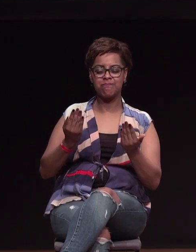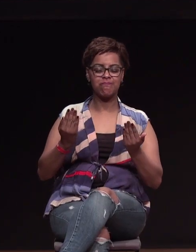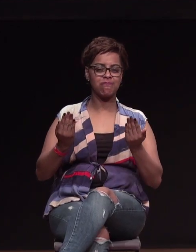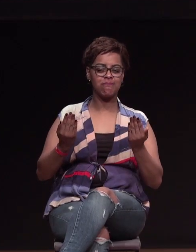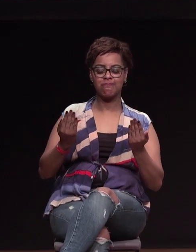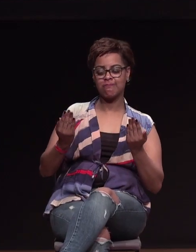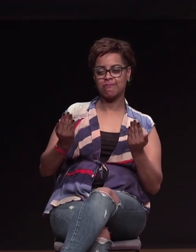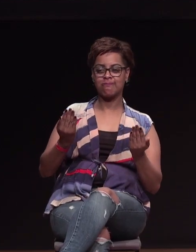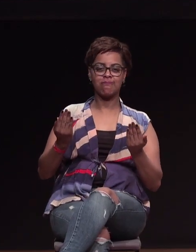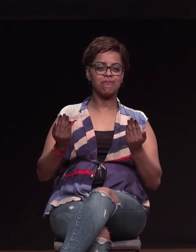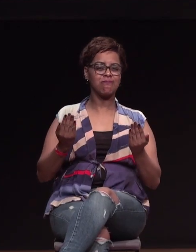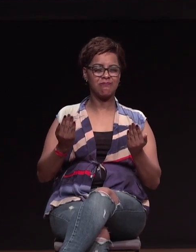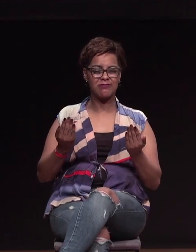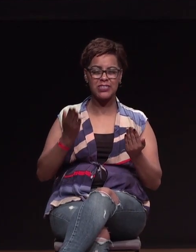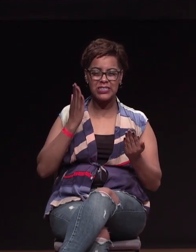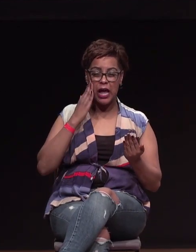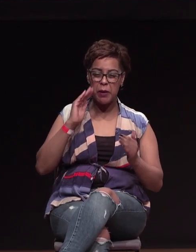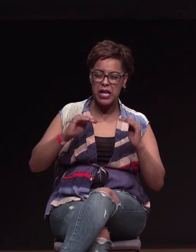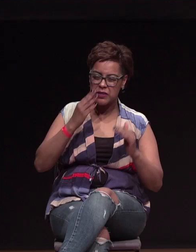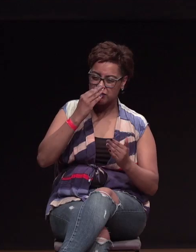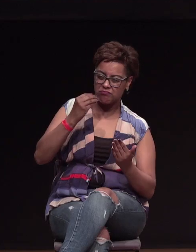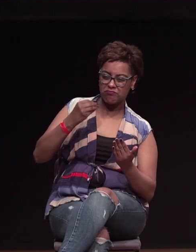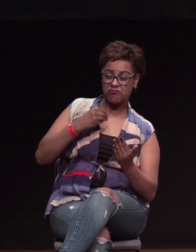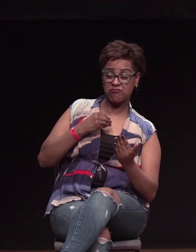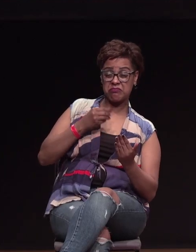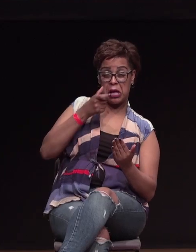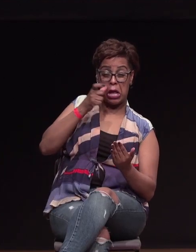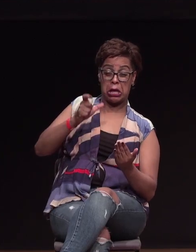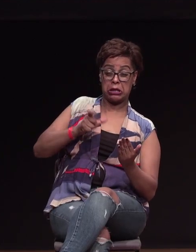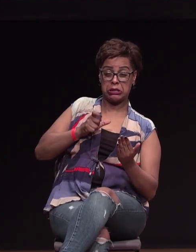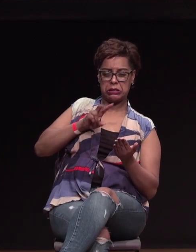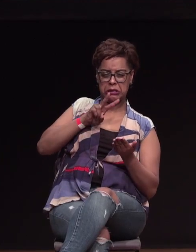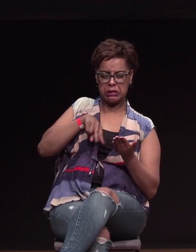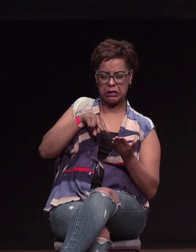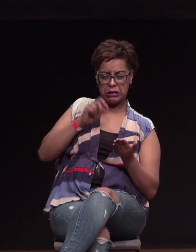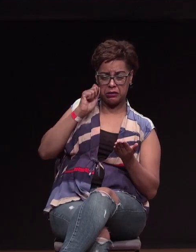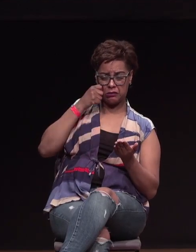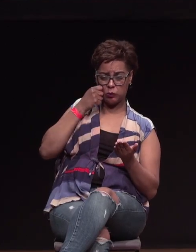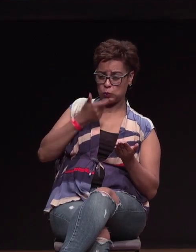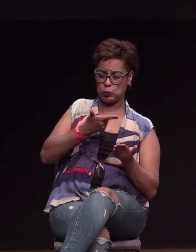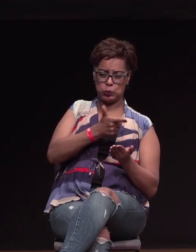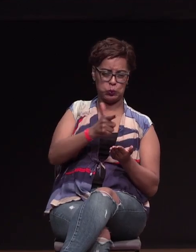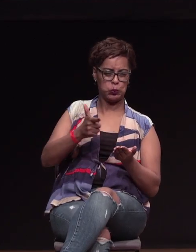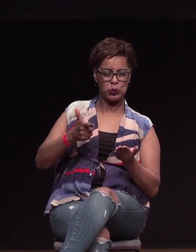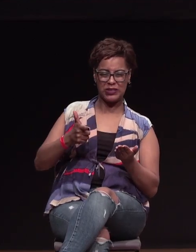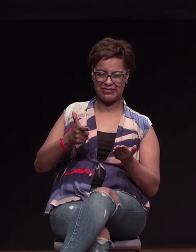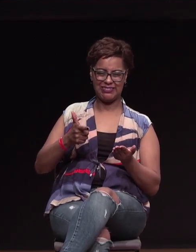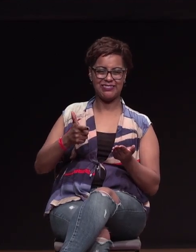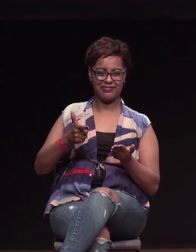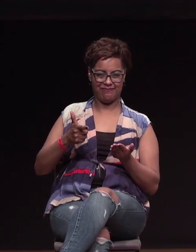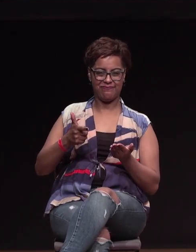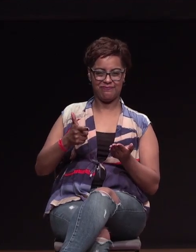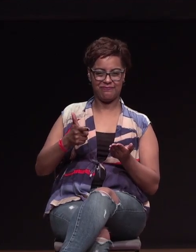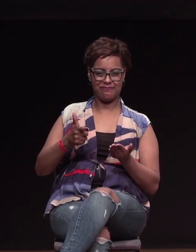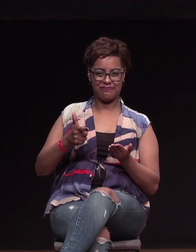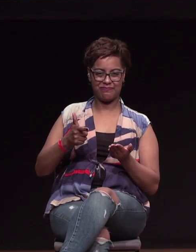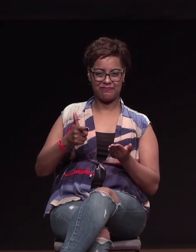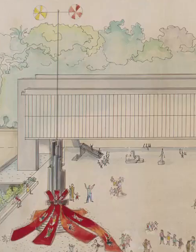esse desprezo, esse desinteresse da tal crítica estabelecida,